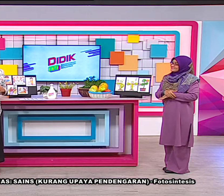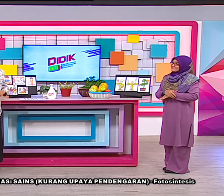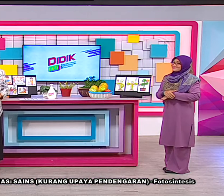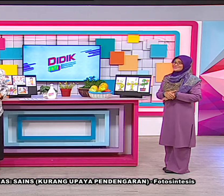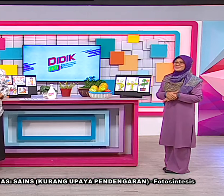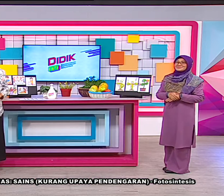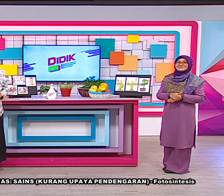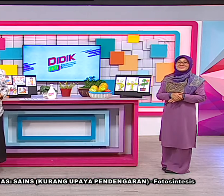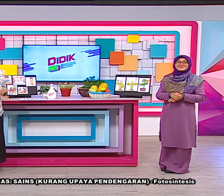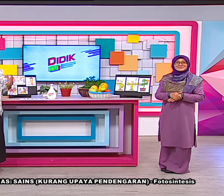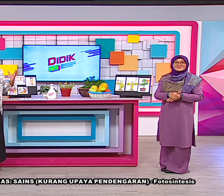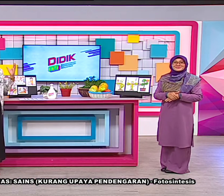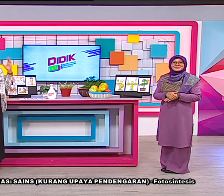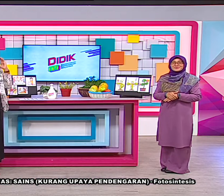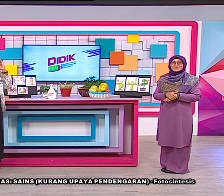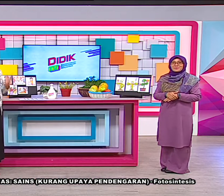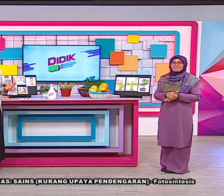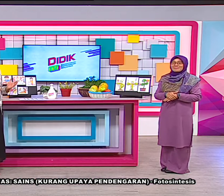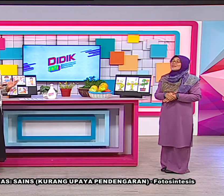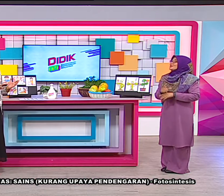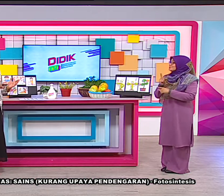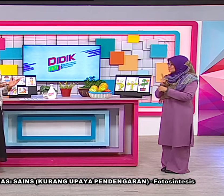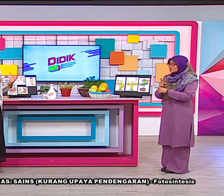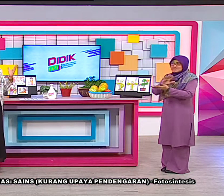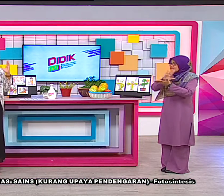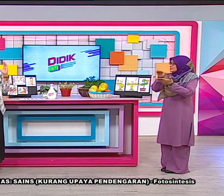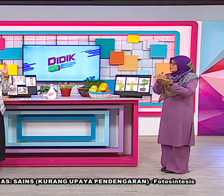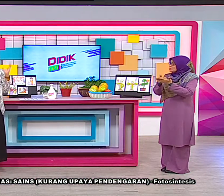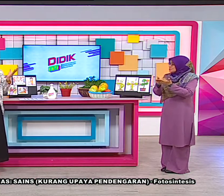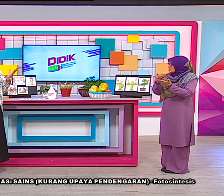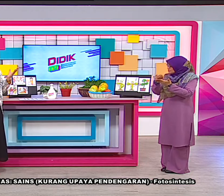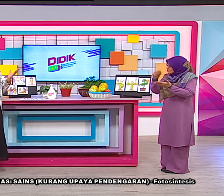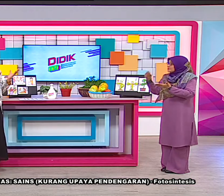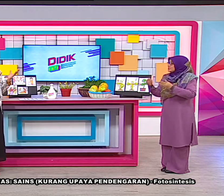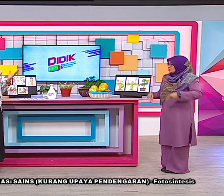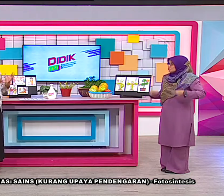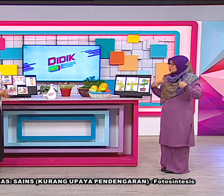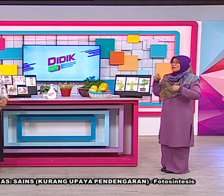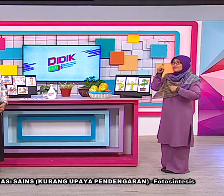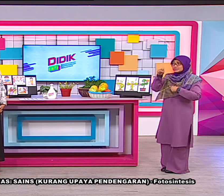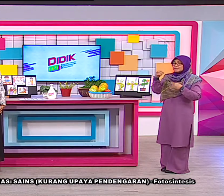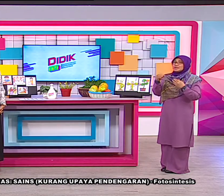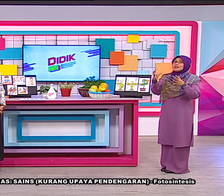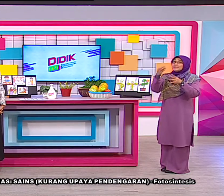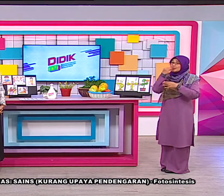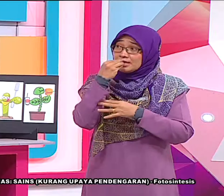tu tak kalah tumbuh-tumbuhan dan pokoknya langsung tak makin kece Goto kosongin untuk semua benda hidung habis di makan